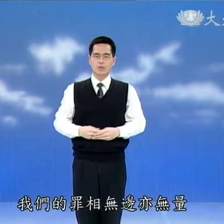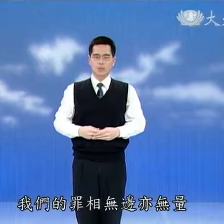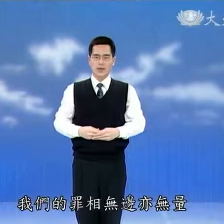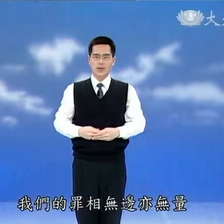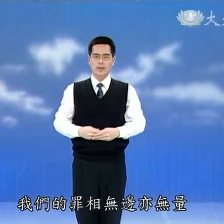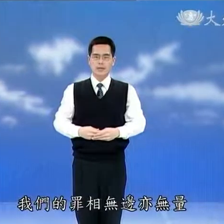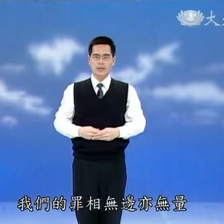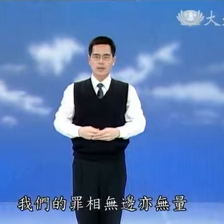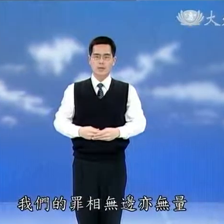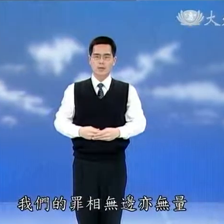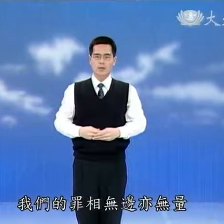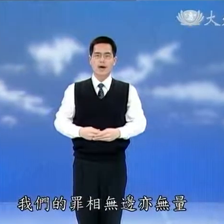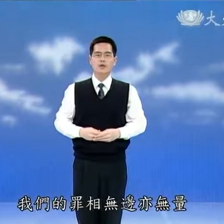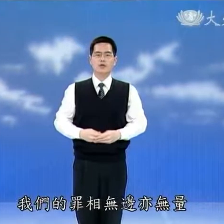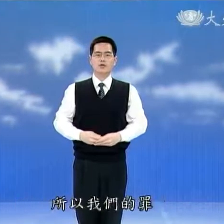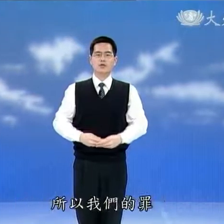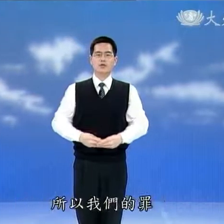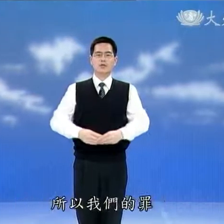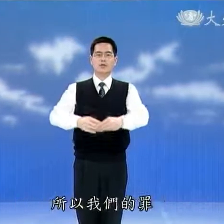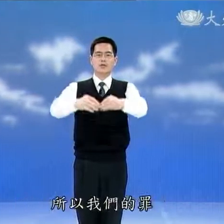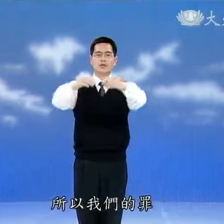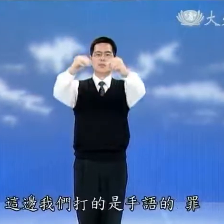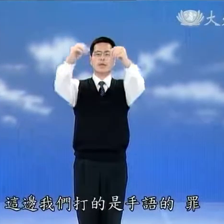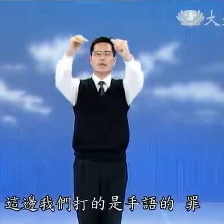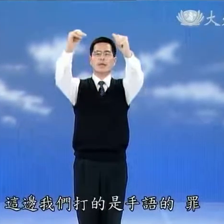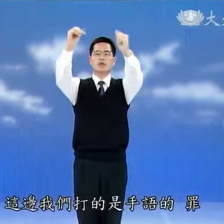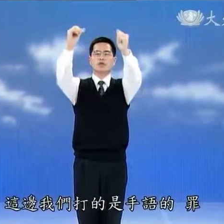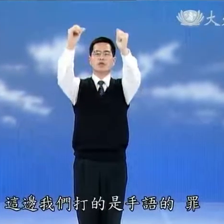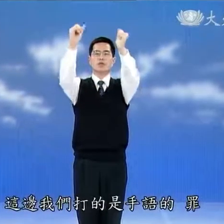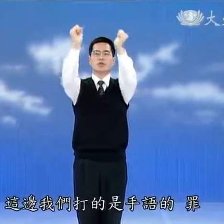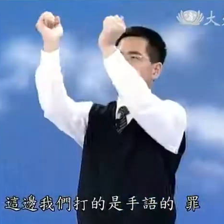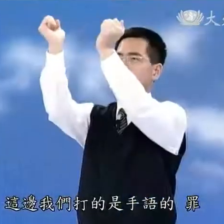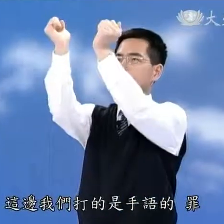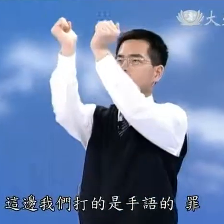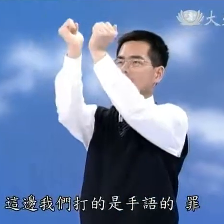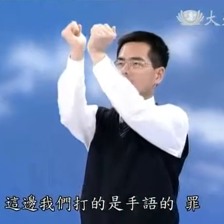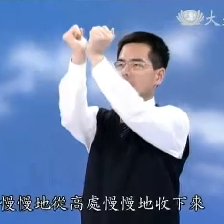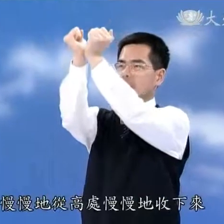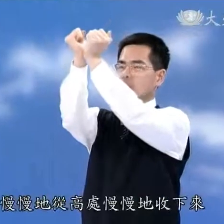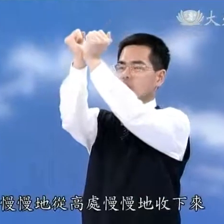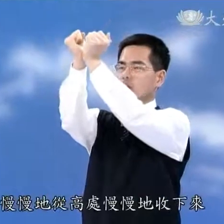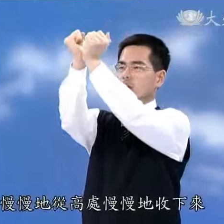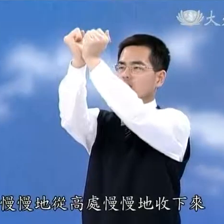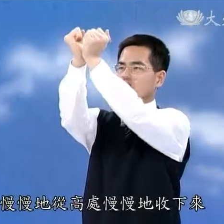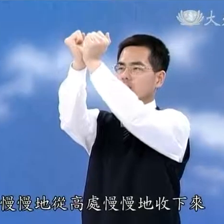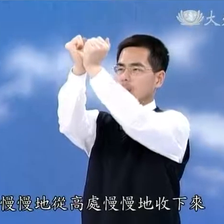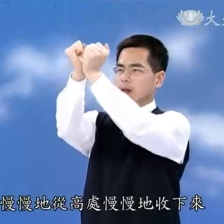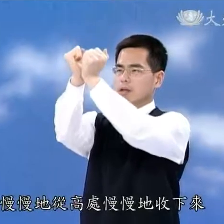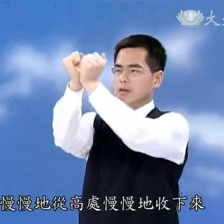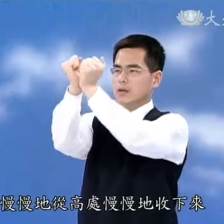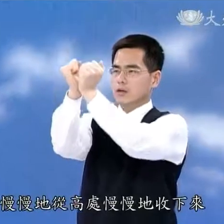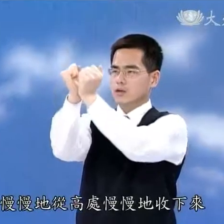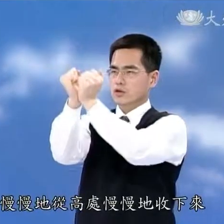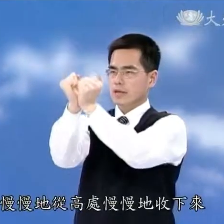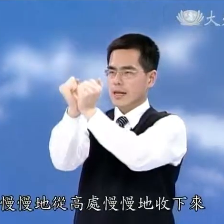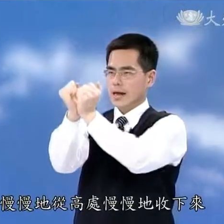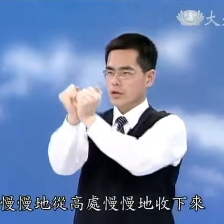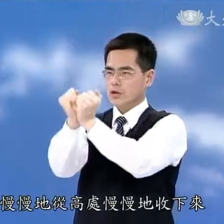无边亦无量。所以我们的罪，这边我们打的是手语的罪，慢慢的从高处慢慢的收下来，